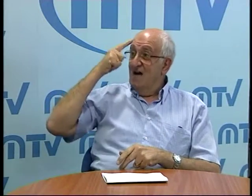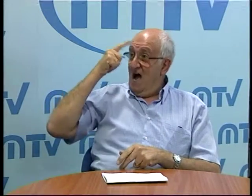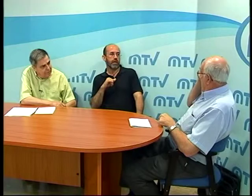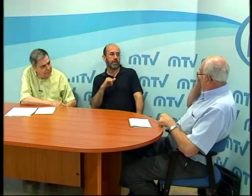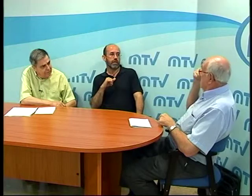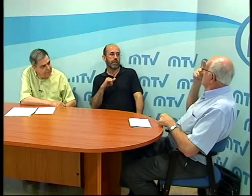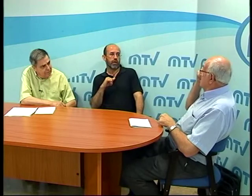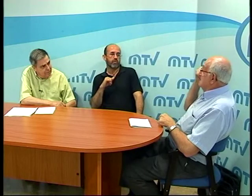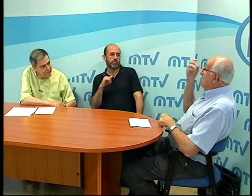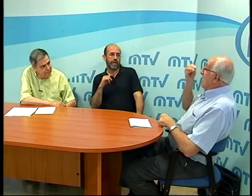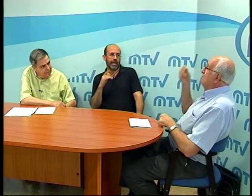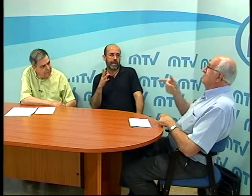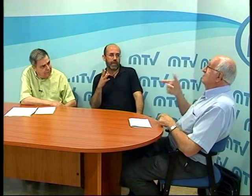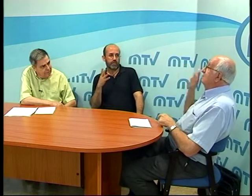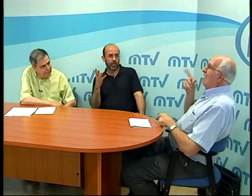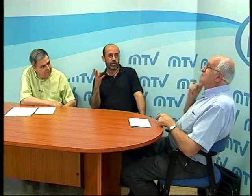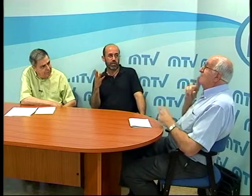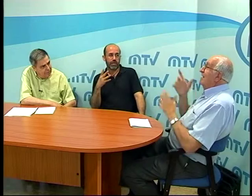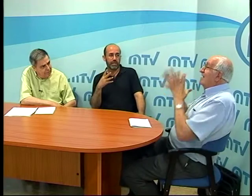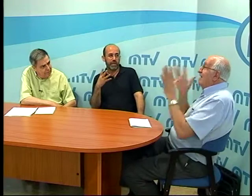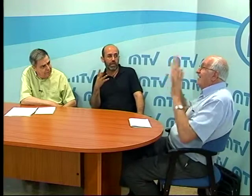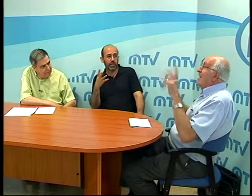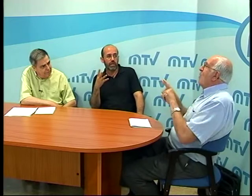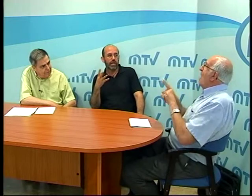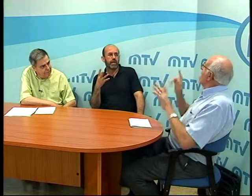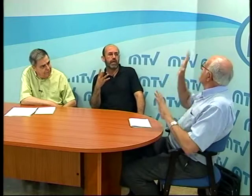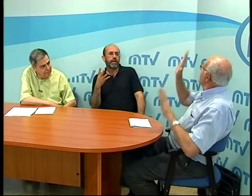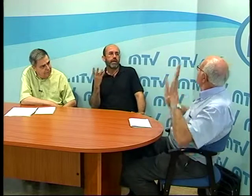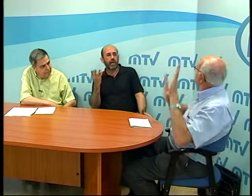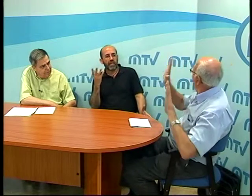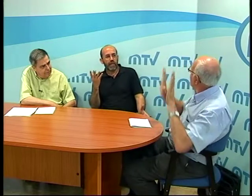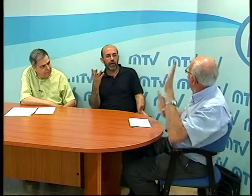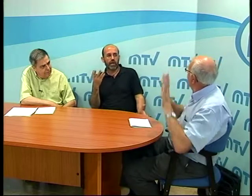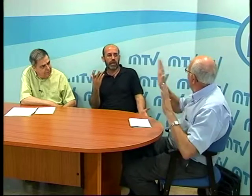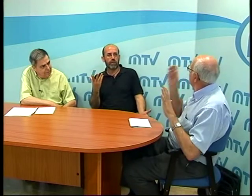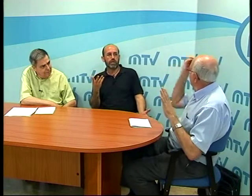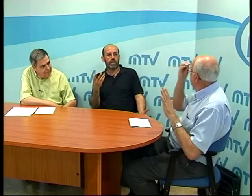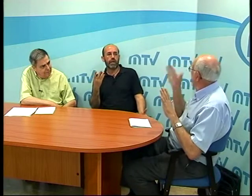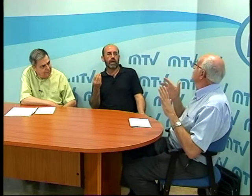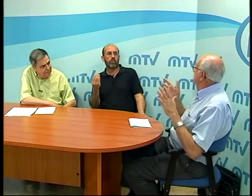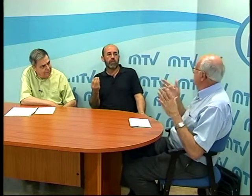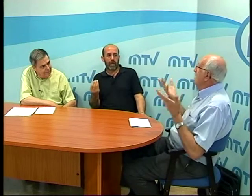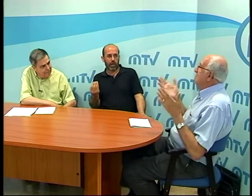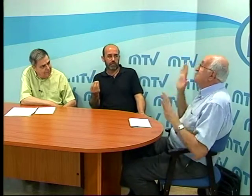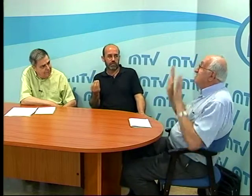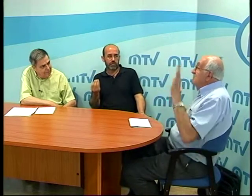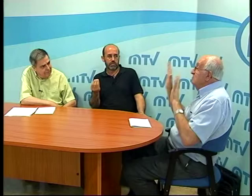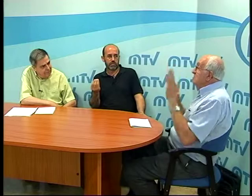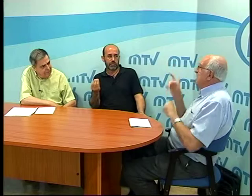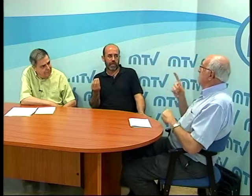social y, claro, veía que los sordos estaban signando y parecía como que la lengua de signos era una